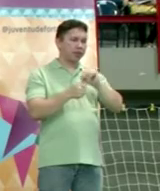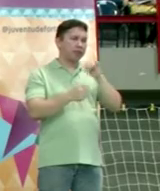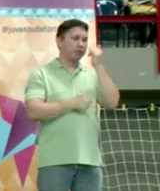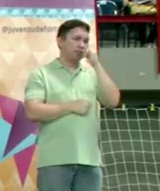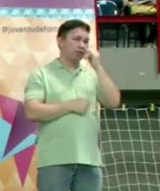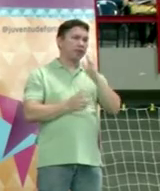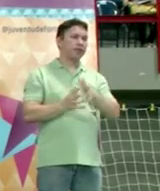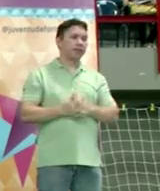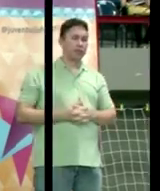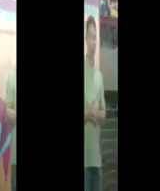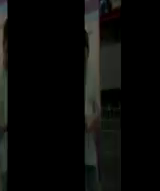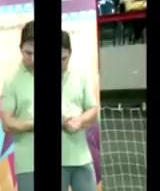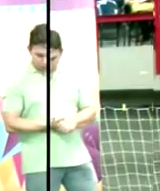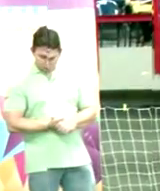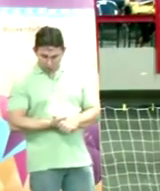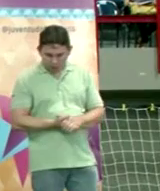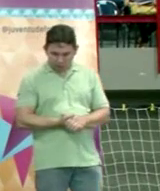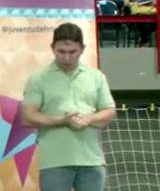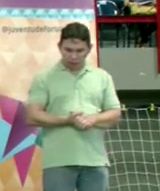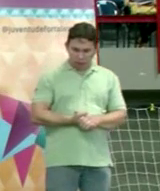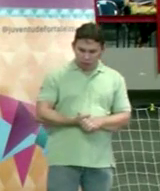cair energia, tá?